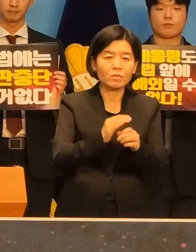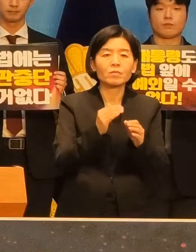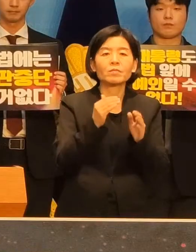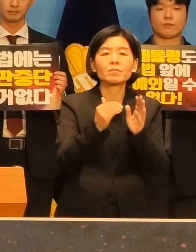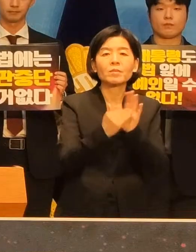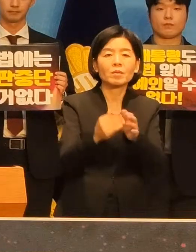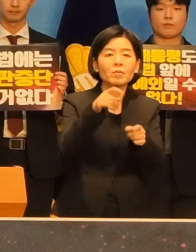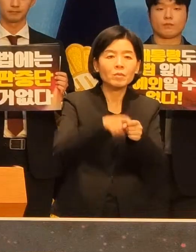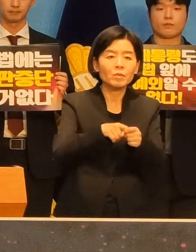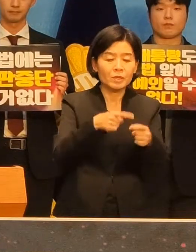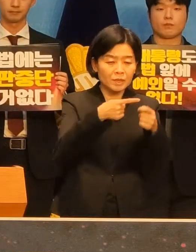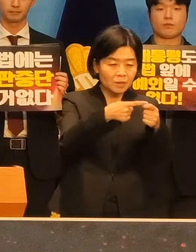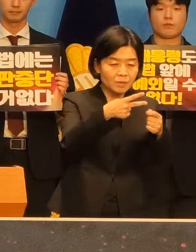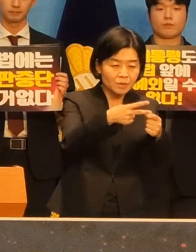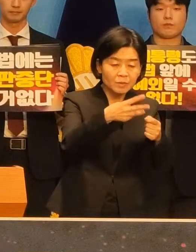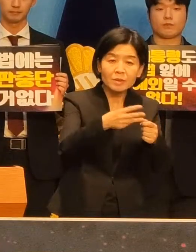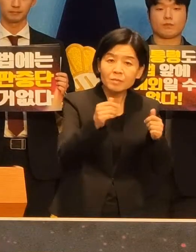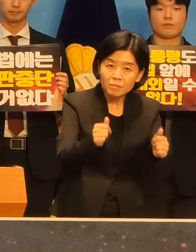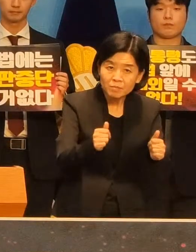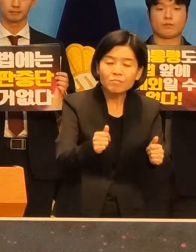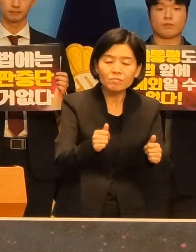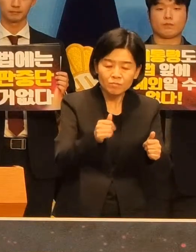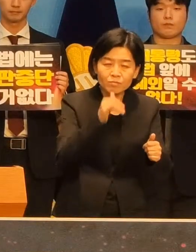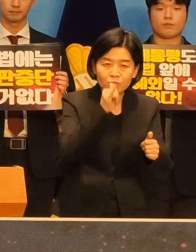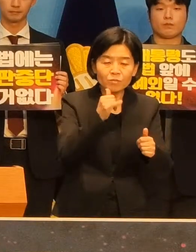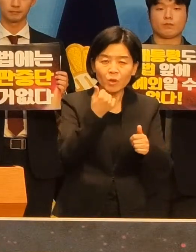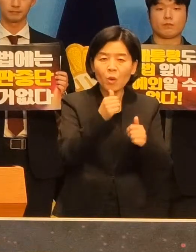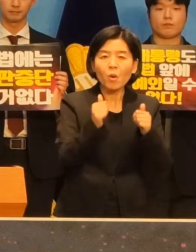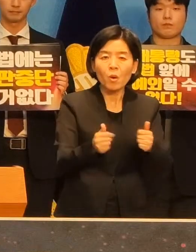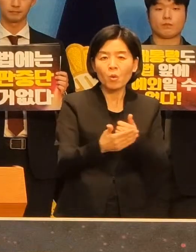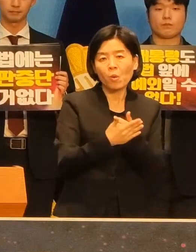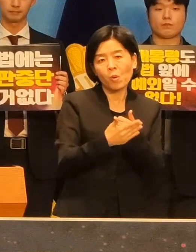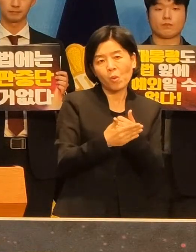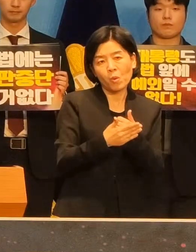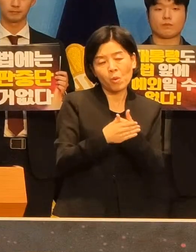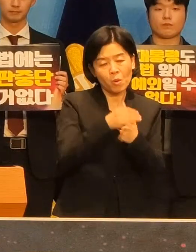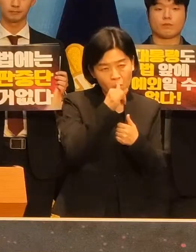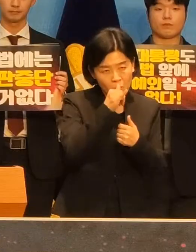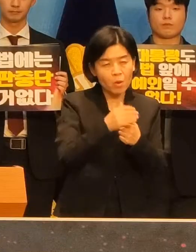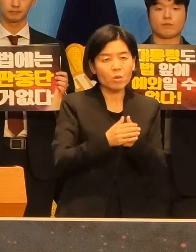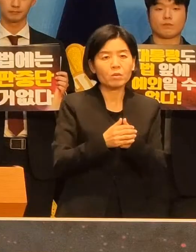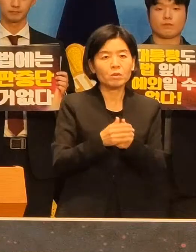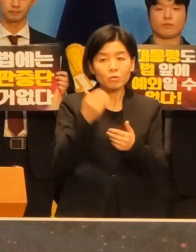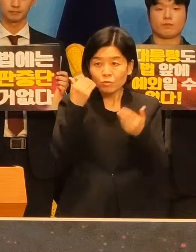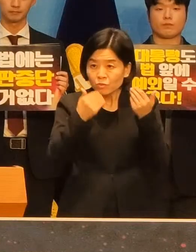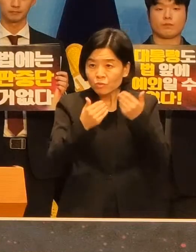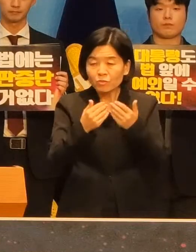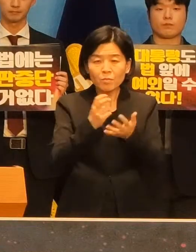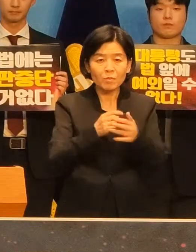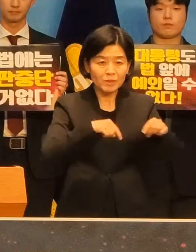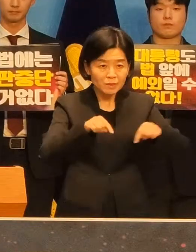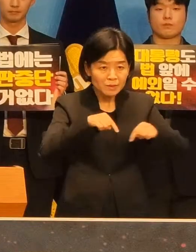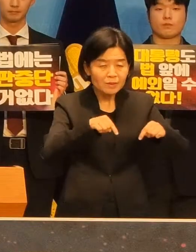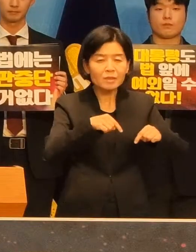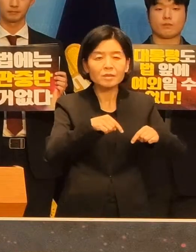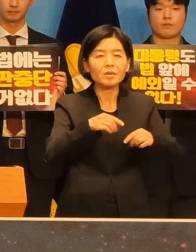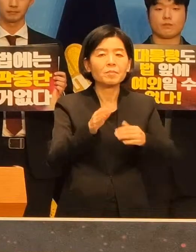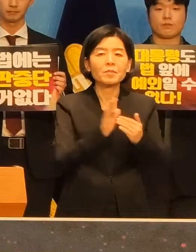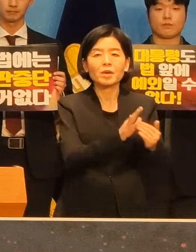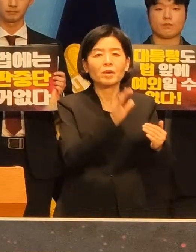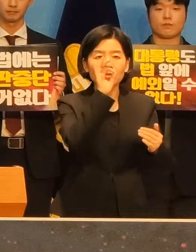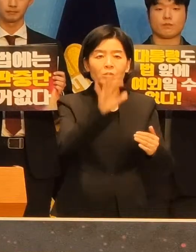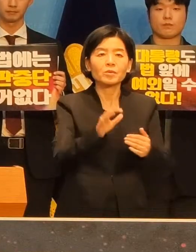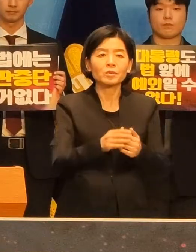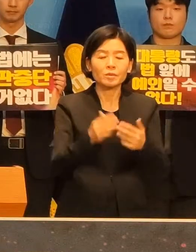존재하고 변호인의 조력을 받을 권리는 물론 있습니다. 하지만 그 어떤 누구라도 법치주의를 피할 수는 없습니다. 이재명의